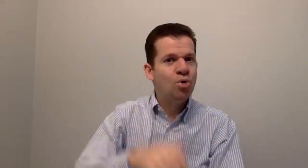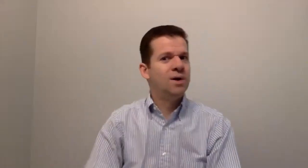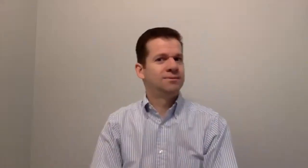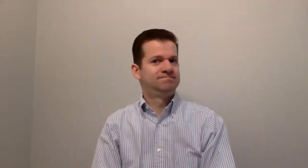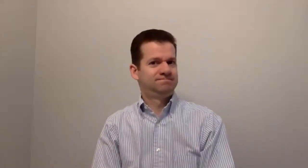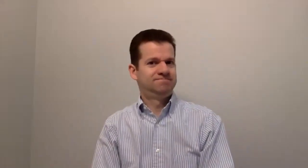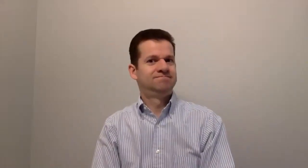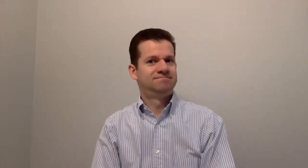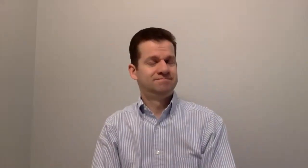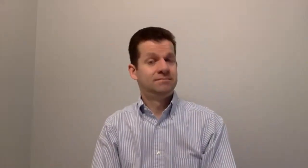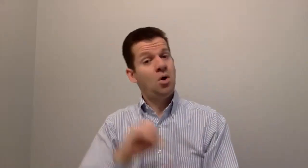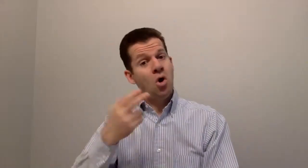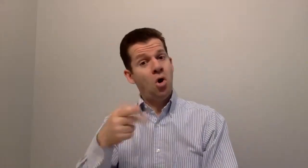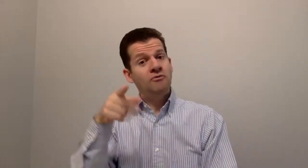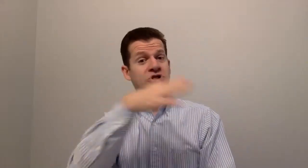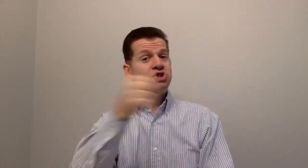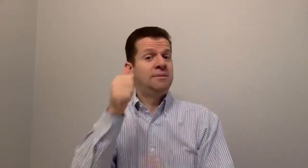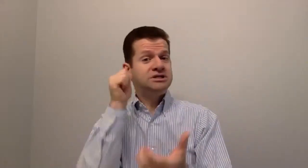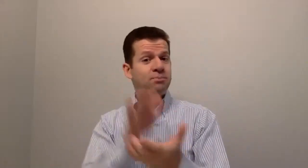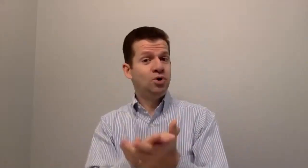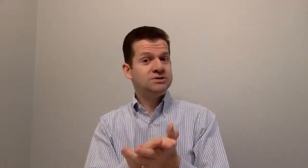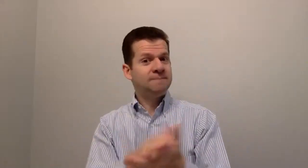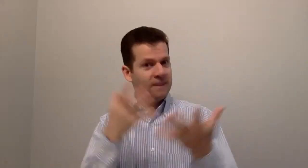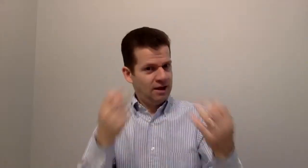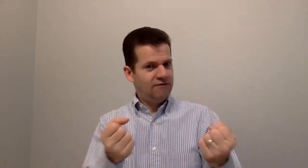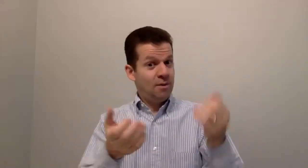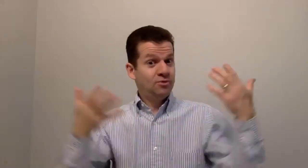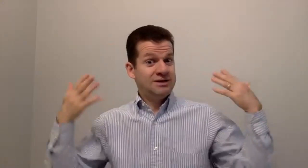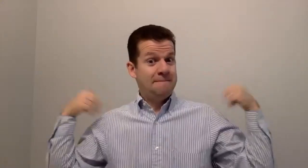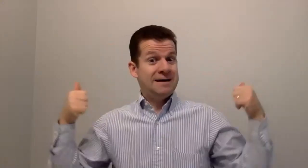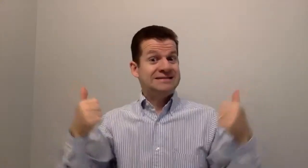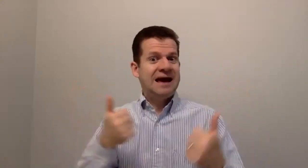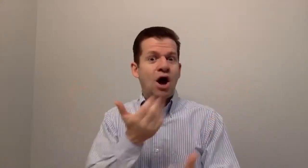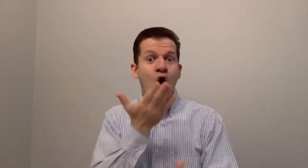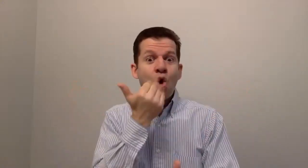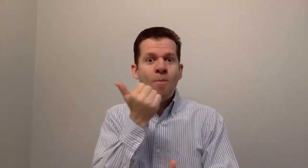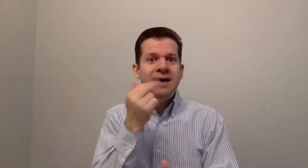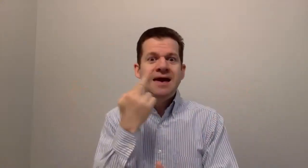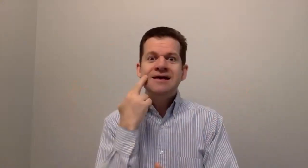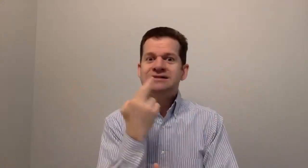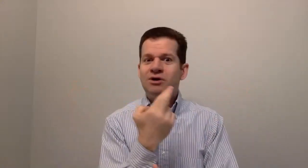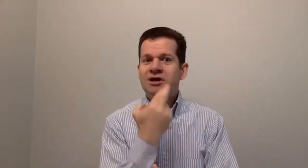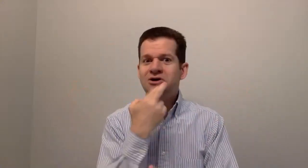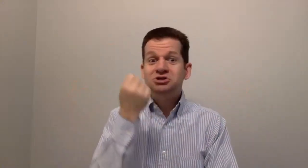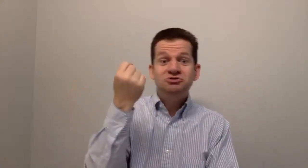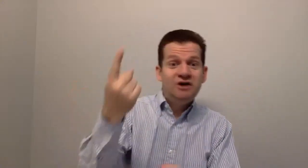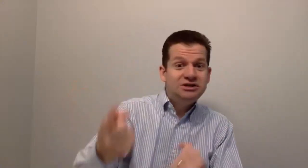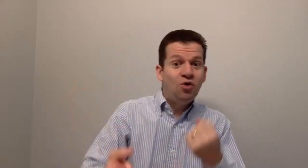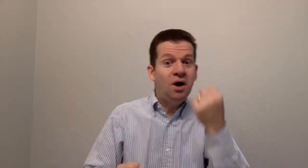boa. Ou você chama a esposa, vamos passear, comer restaurante de vez em